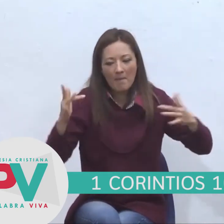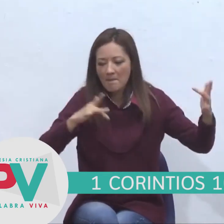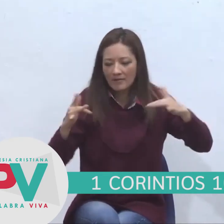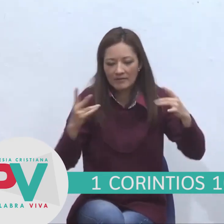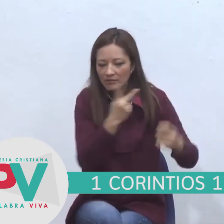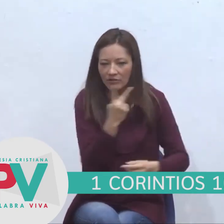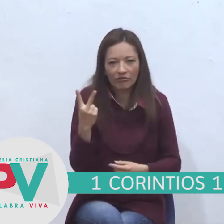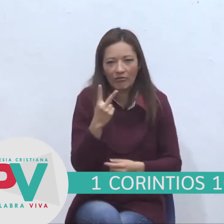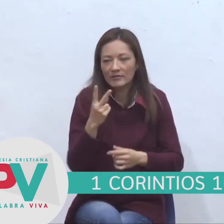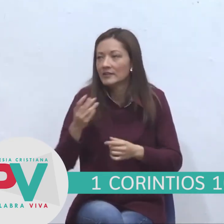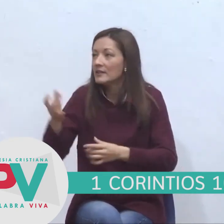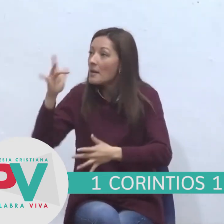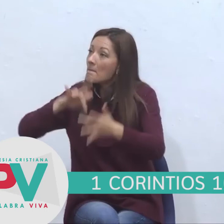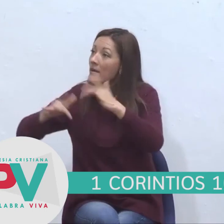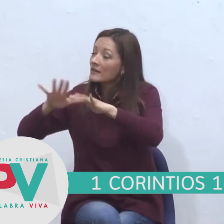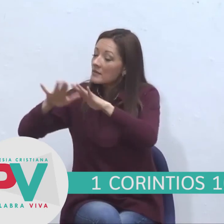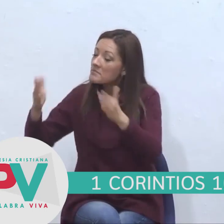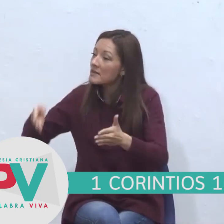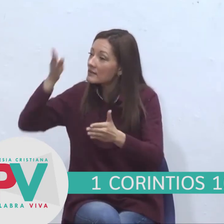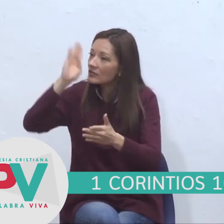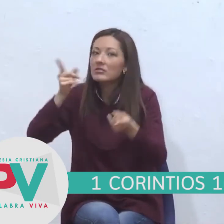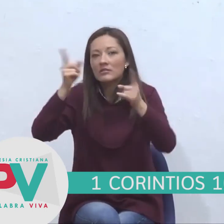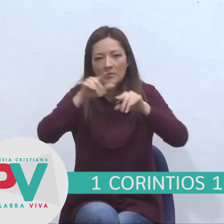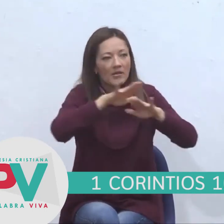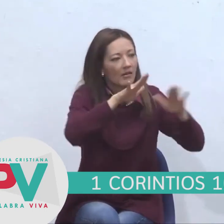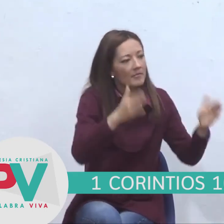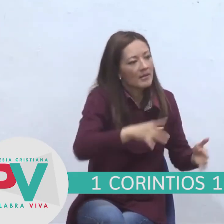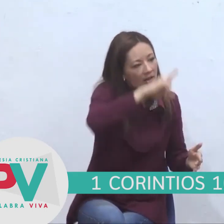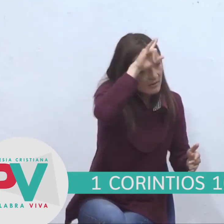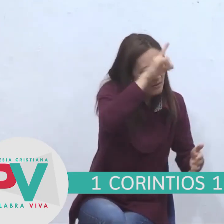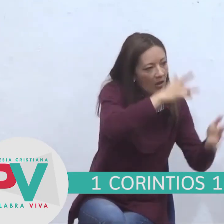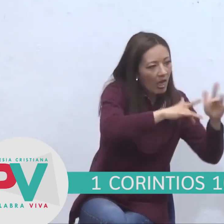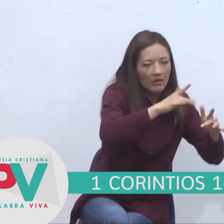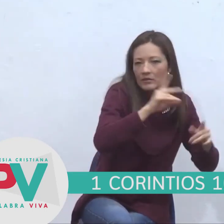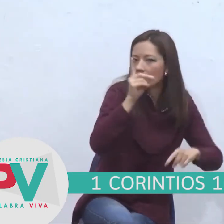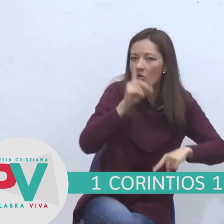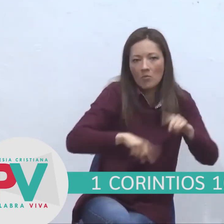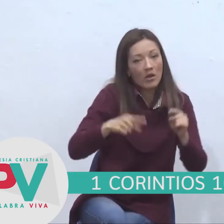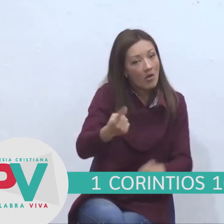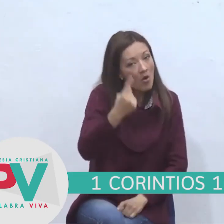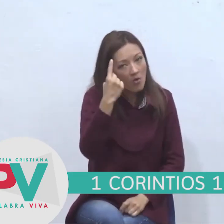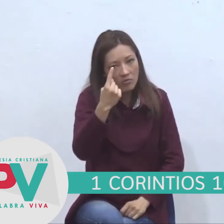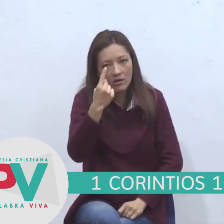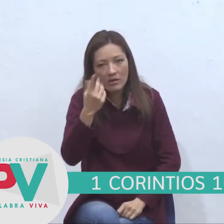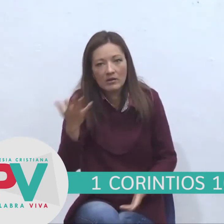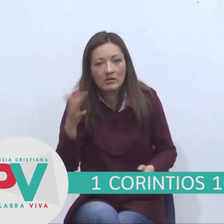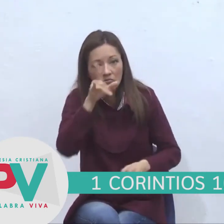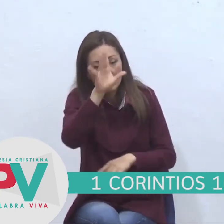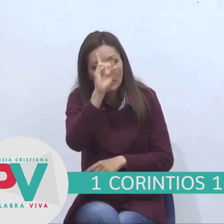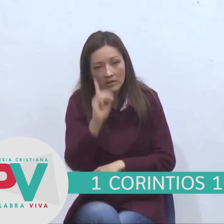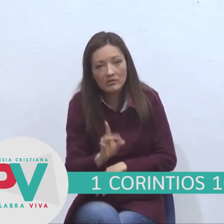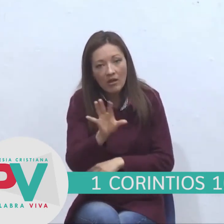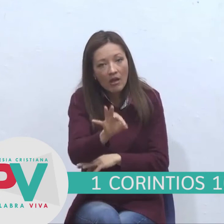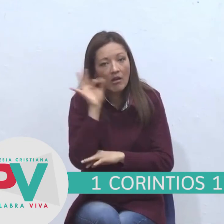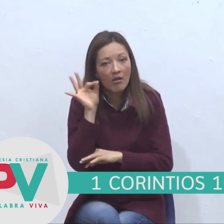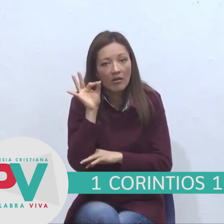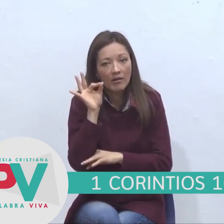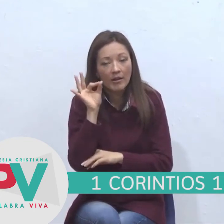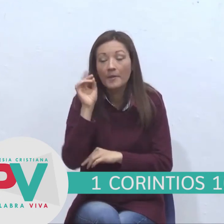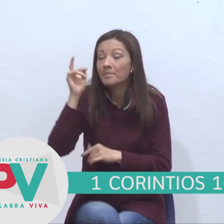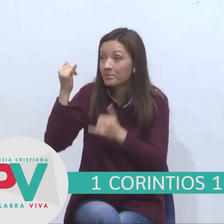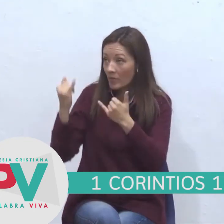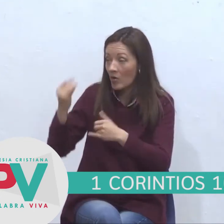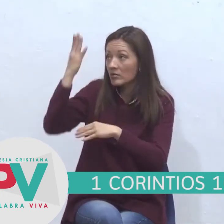de la mesa del Señor y de la mesa de los demonios. Usted y yo hoy participamos de la mesa del Señor y la mesa del Señor nos está llamando a ser uno